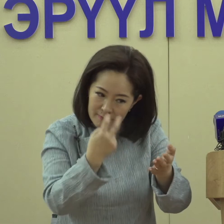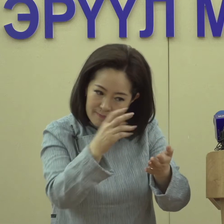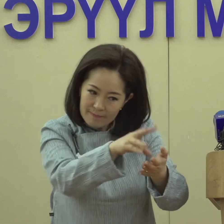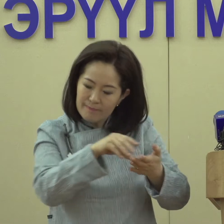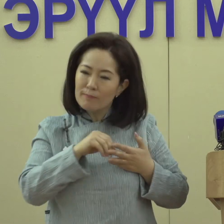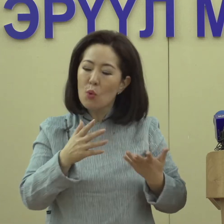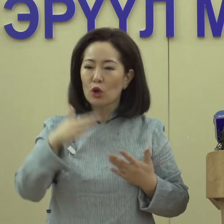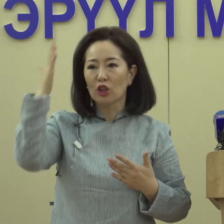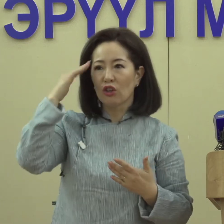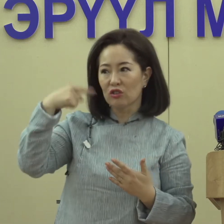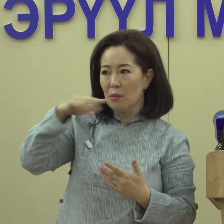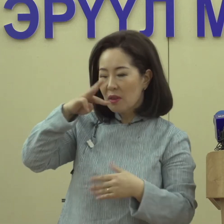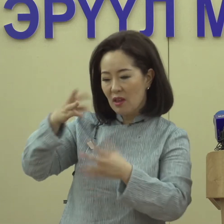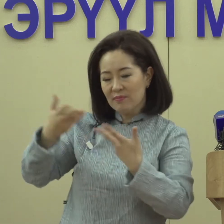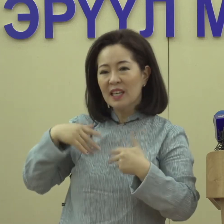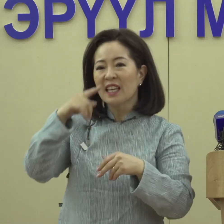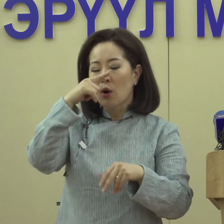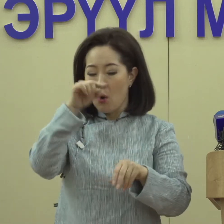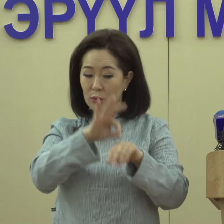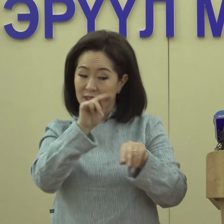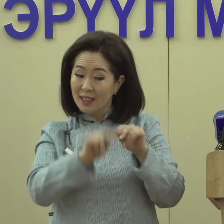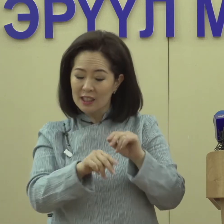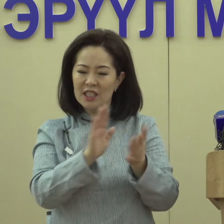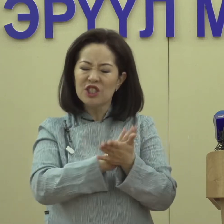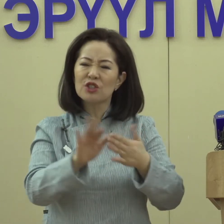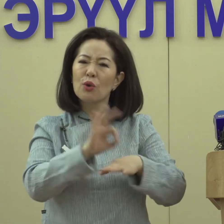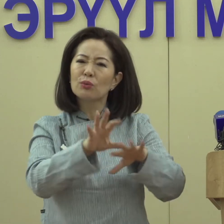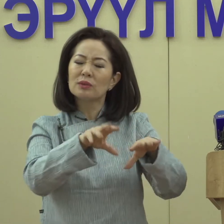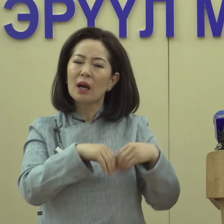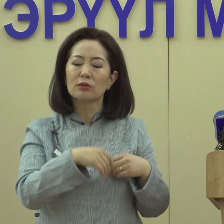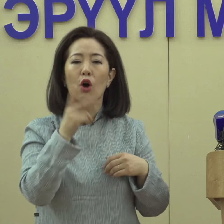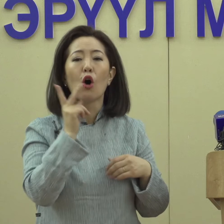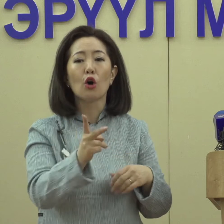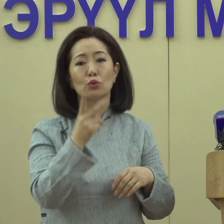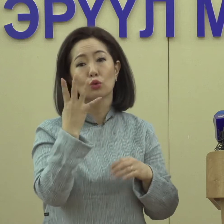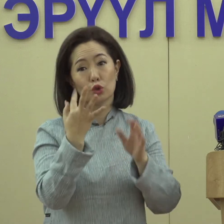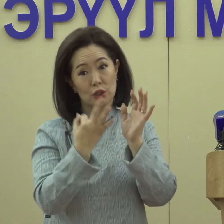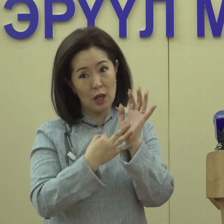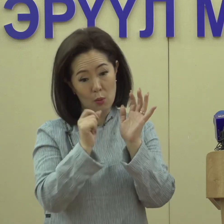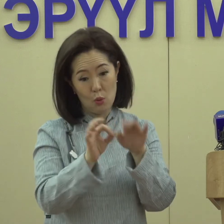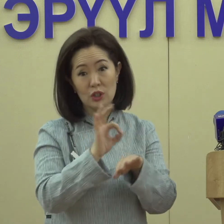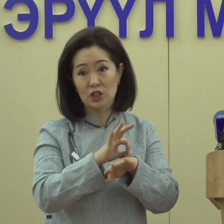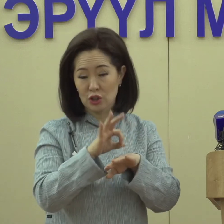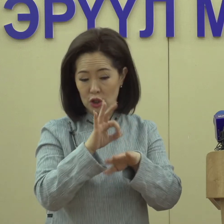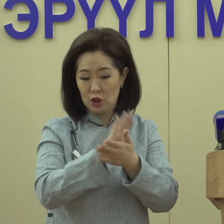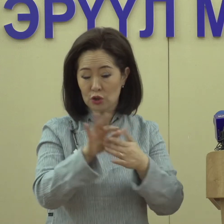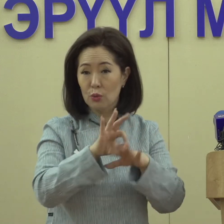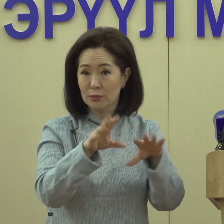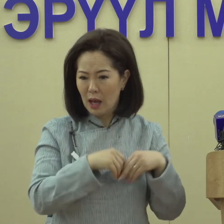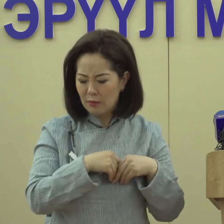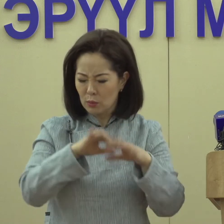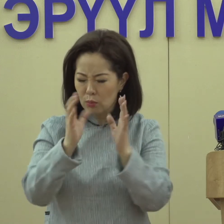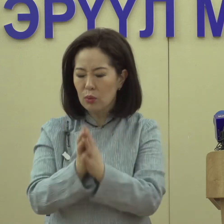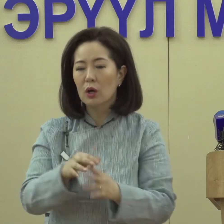газраас өгсөн мэдээлэлээр шинэ халдварын тоо 248. За ихэнх одоо бүртгэгдсэн халдваруудын дийлэнх нь буюу